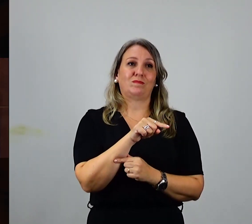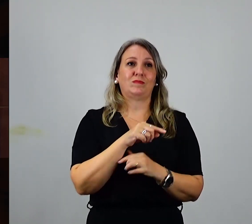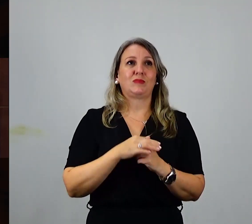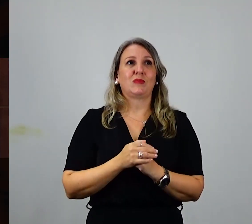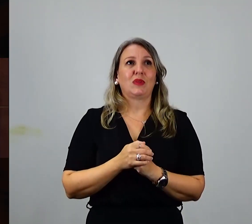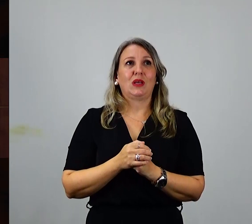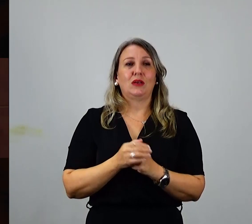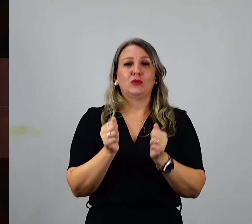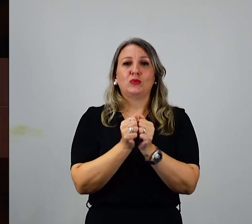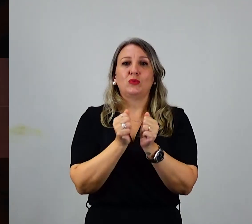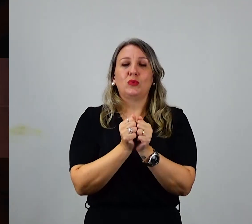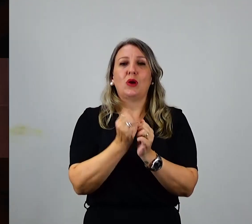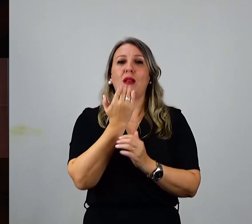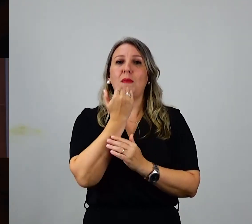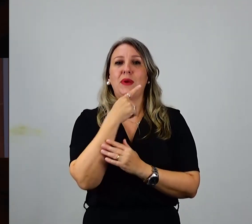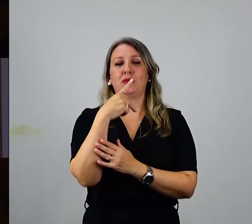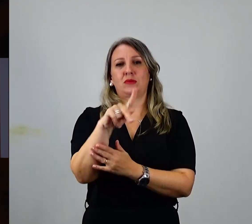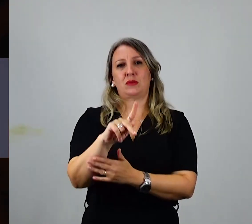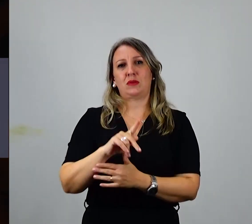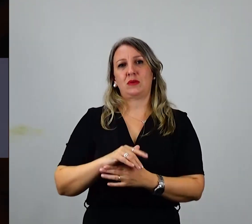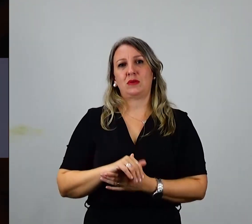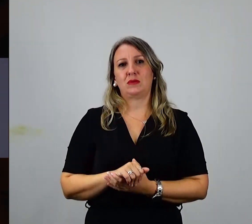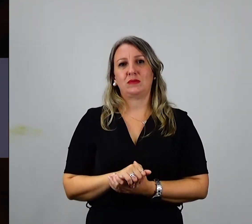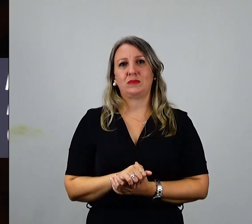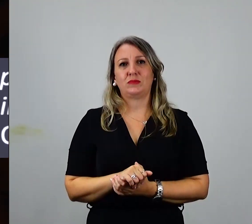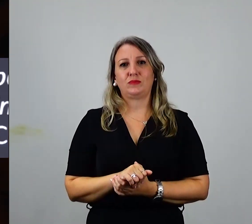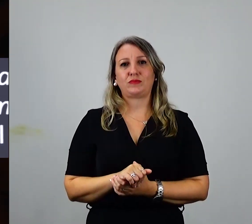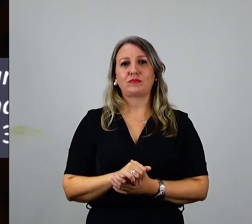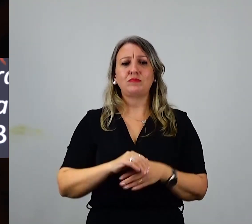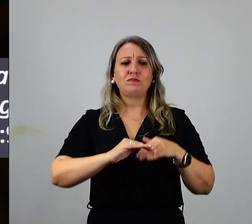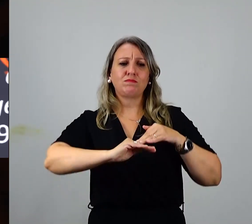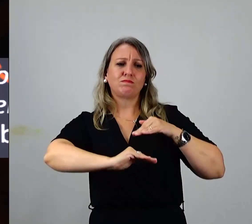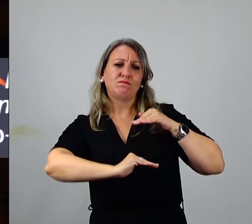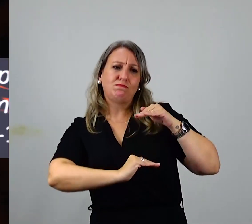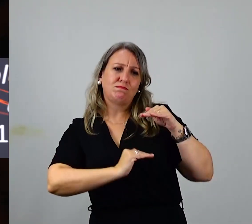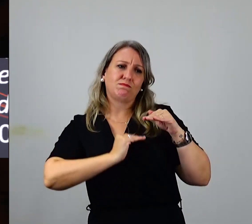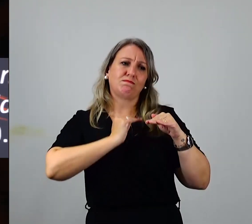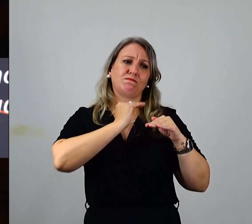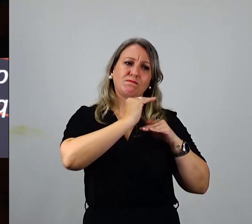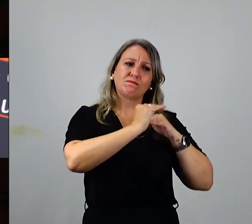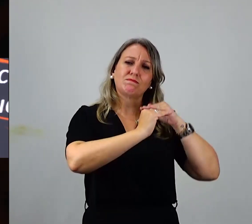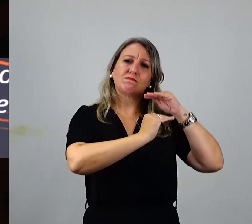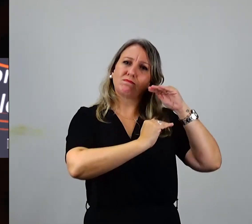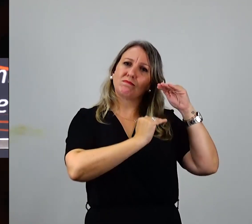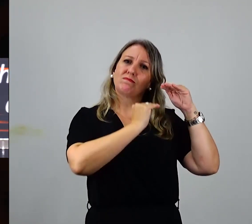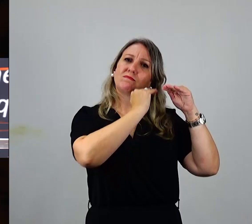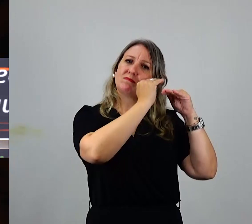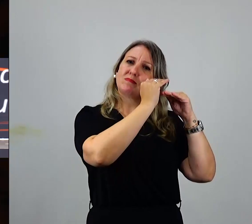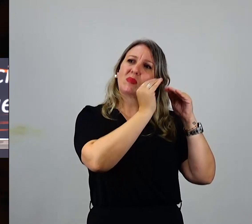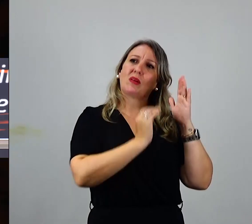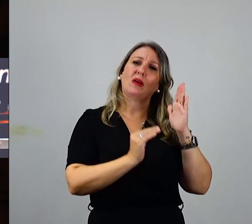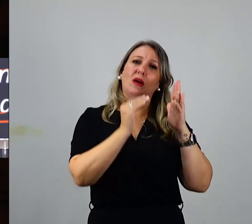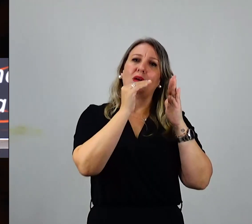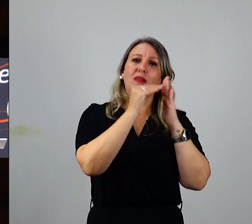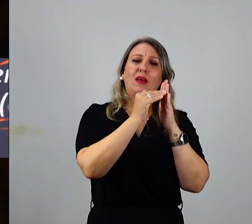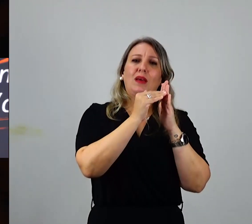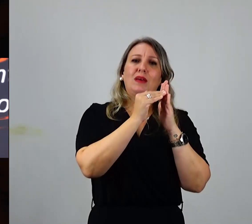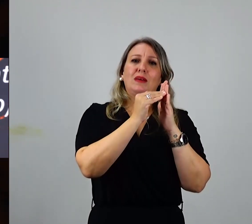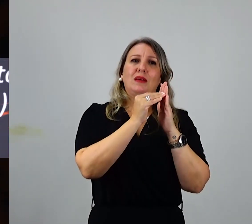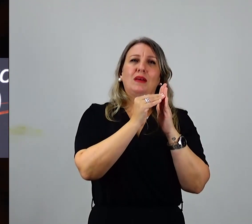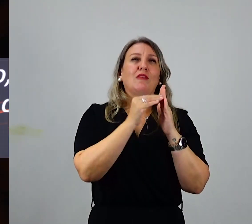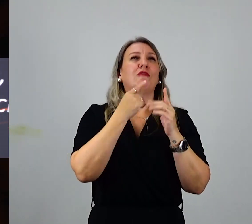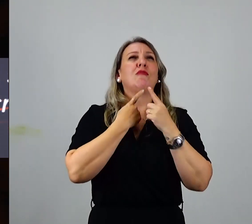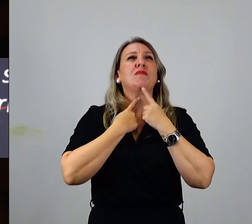Conforme vocês vão crescendo, vai chegar um momento em que certas coisas da velha natureza,